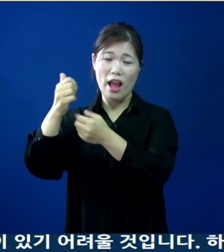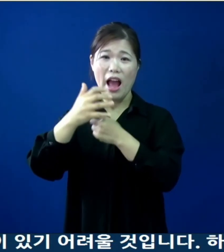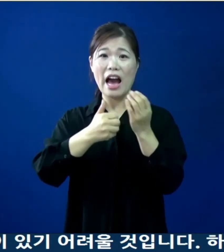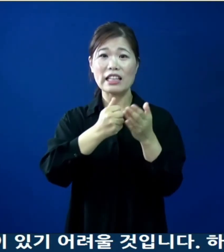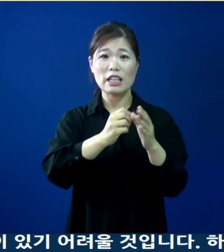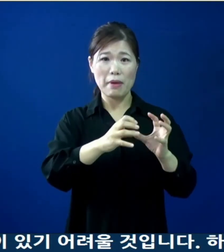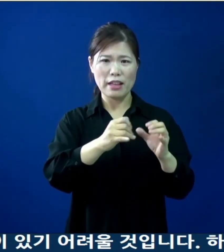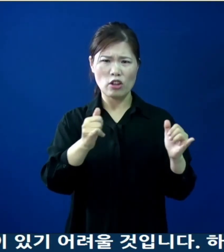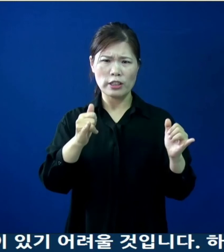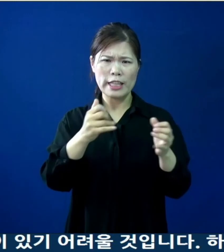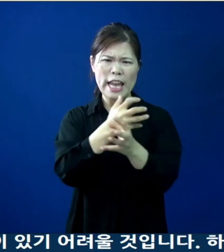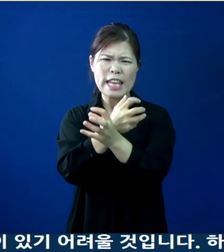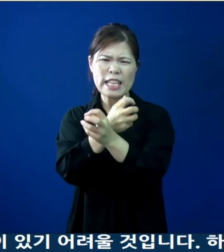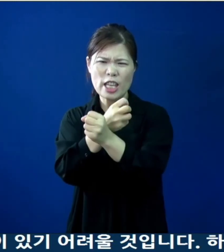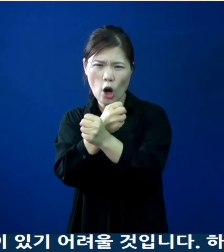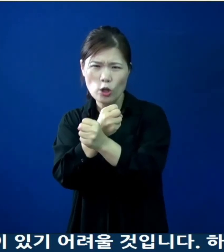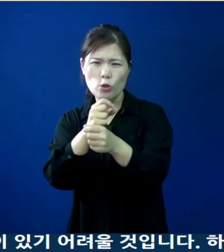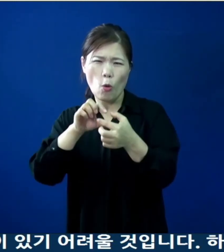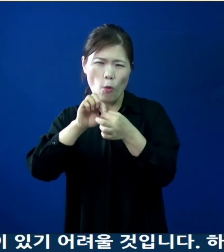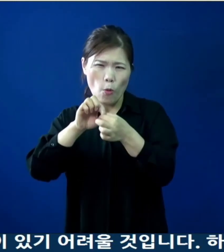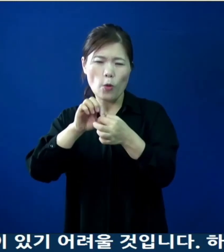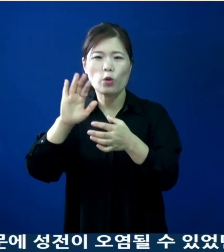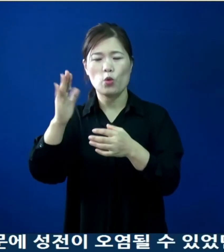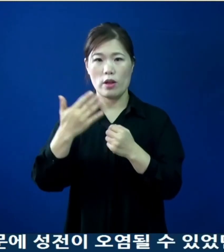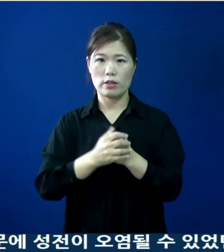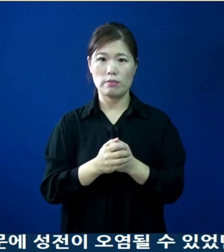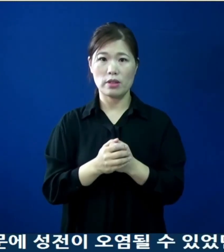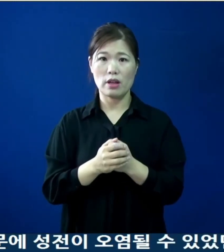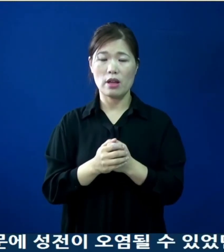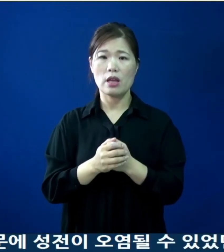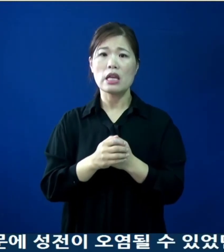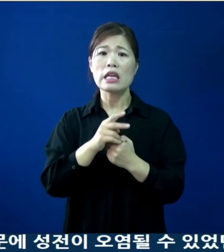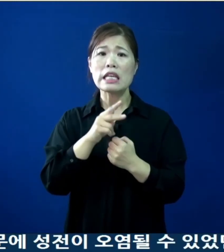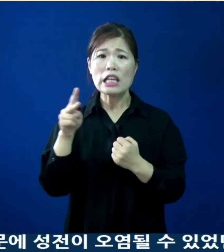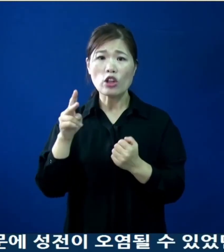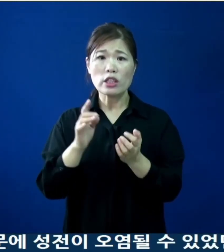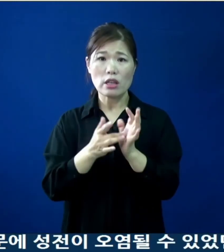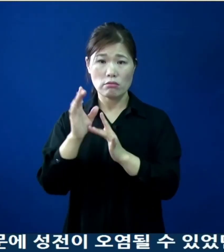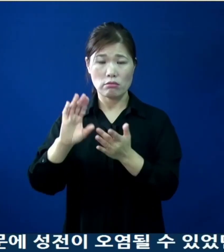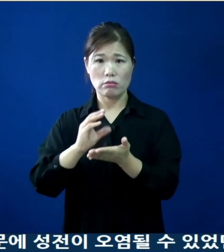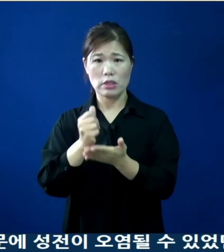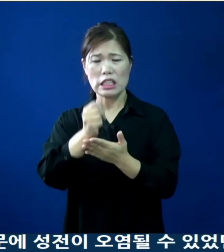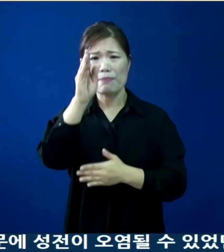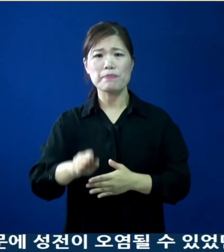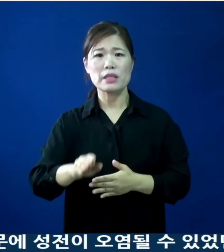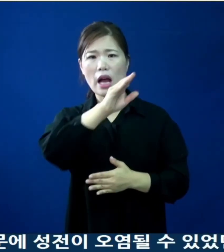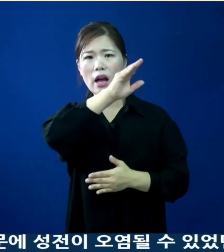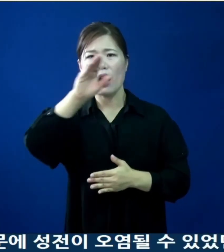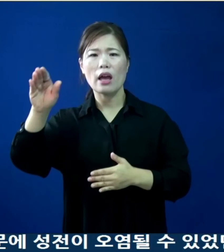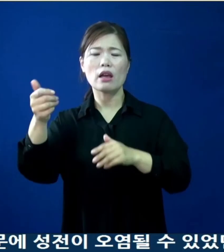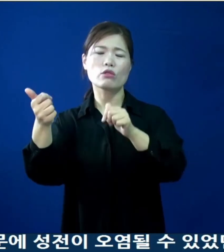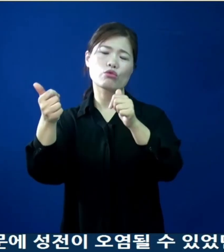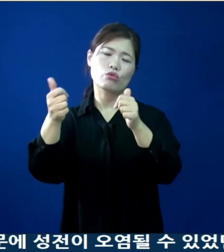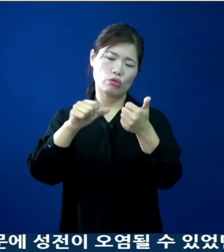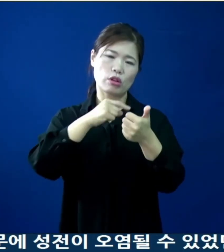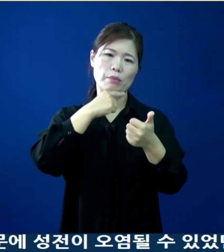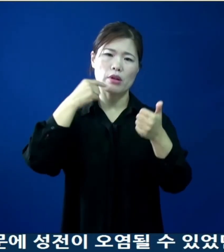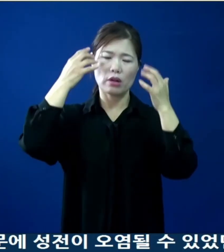이것은 예수 그리스도의 십자가에 죽으시고 그 피를